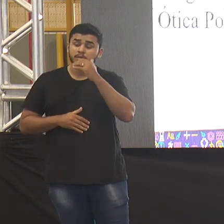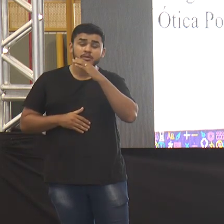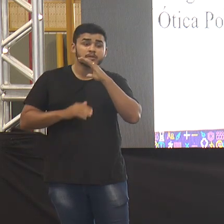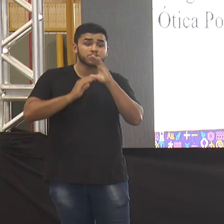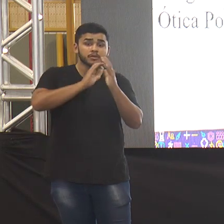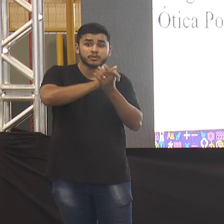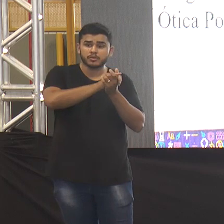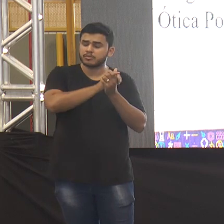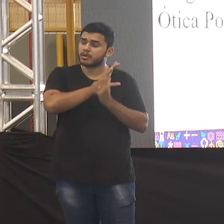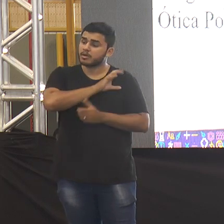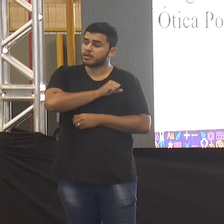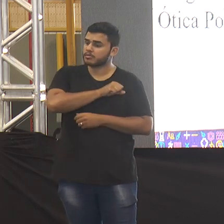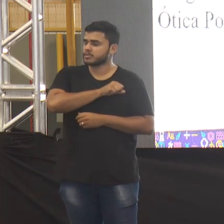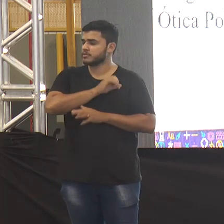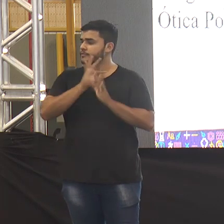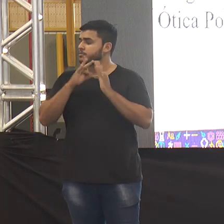não?